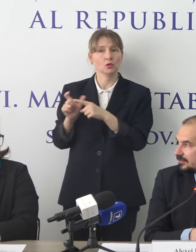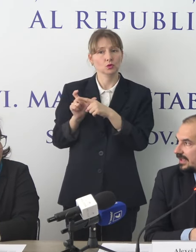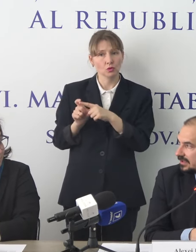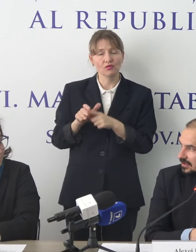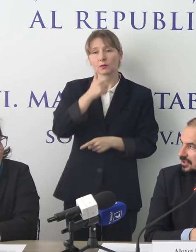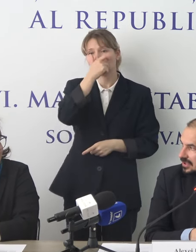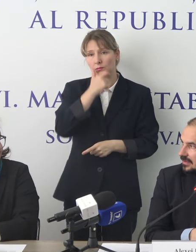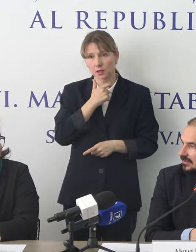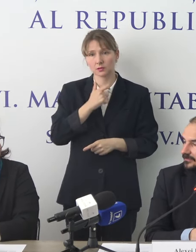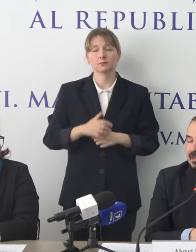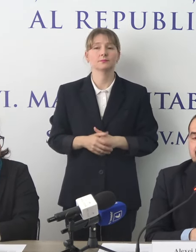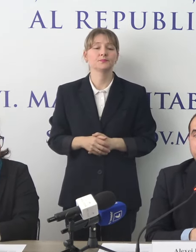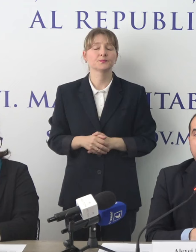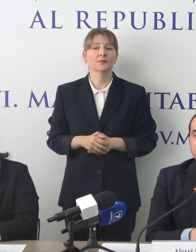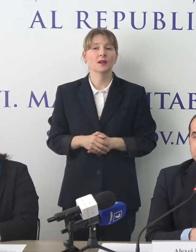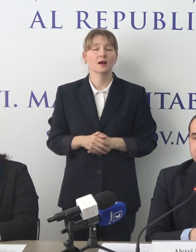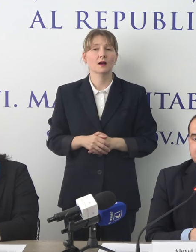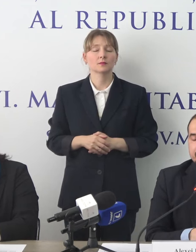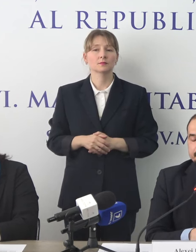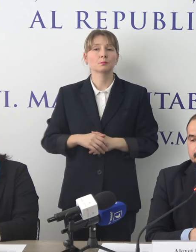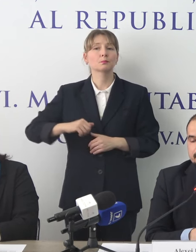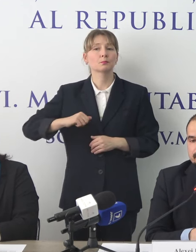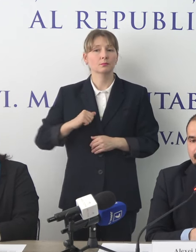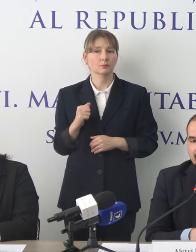mele prietene și vreau să